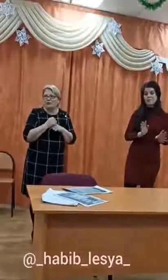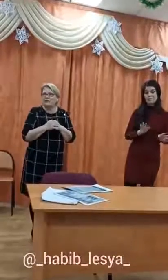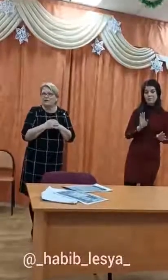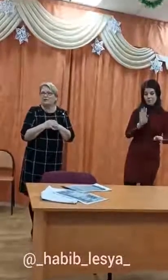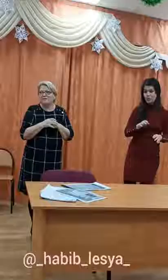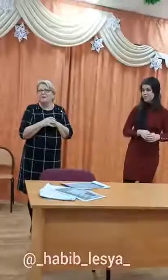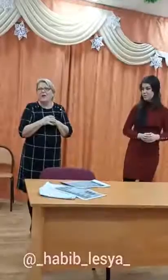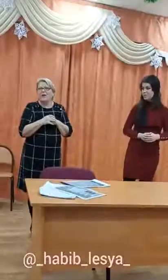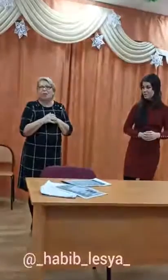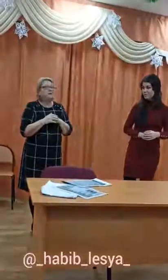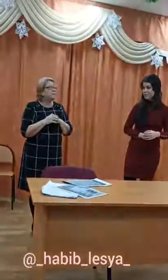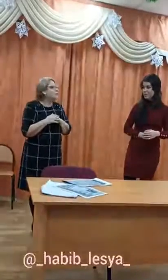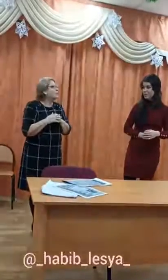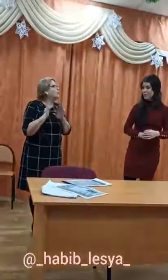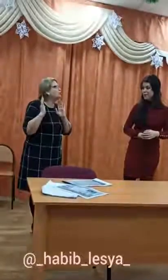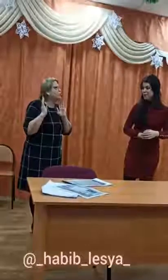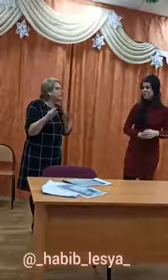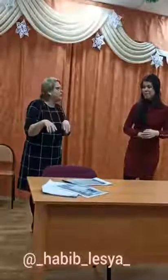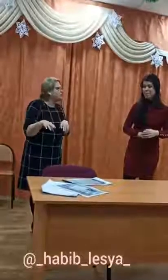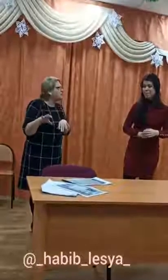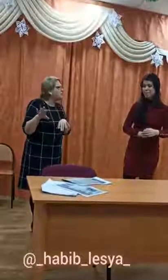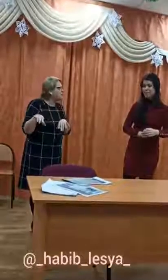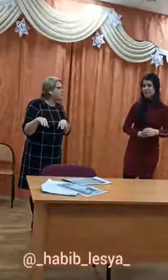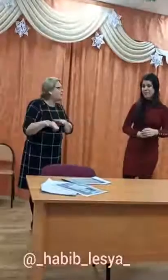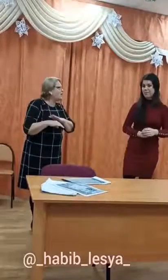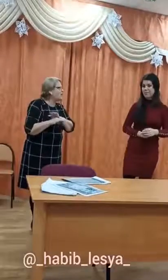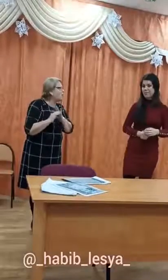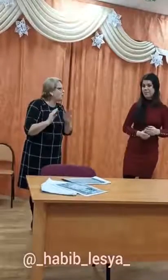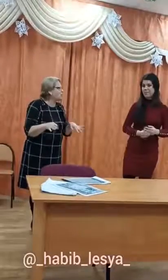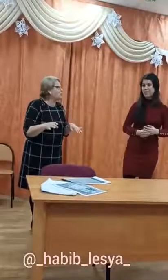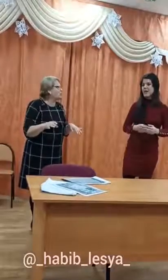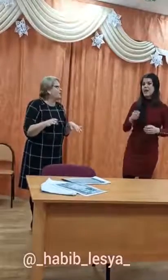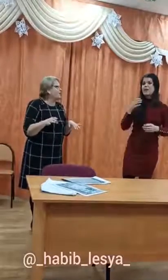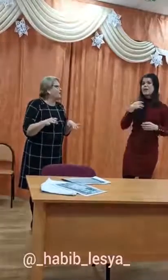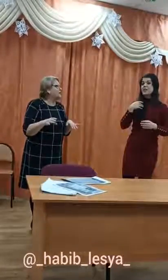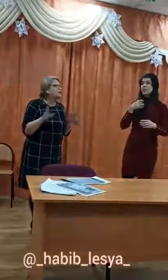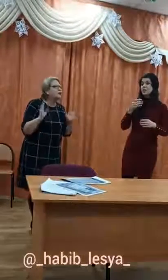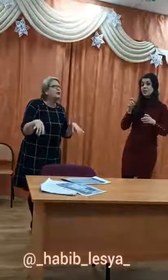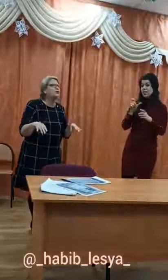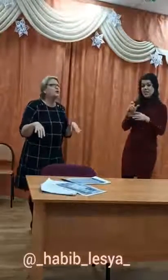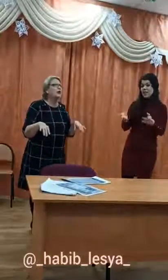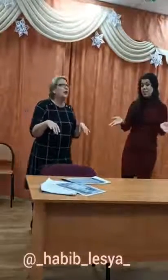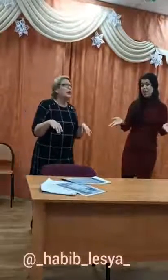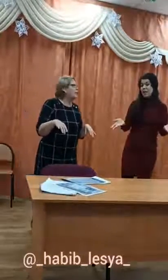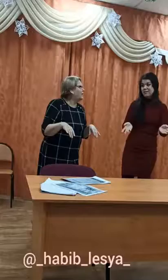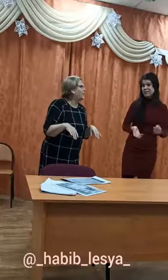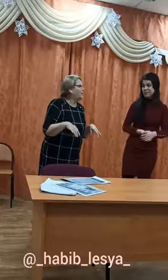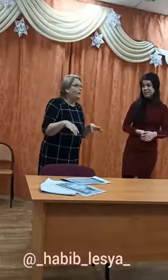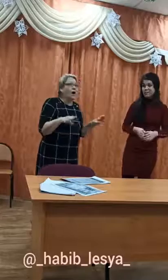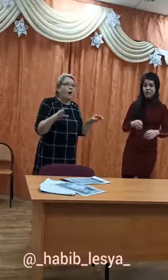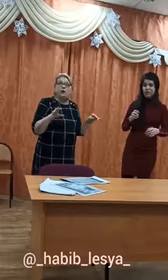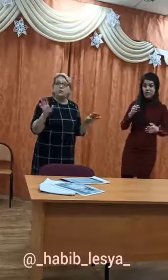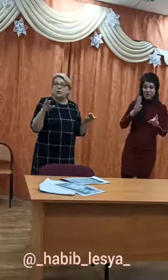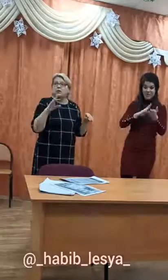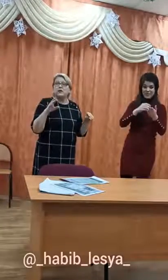работа. У нас тоже, как в Минске, так работают. И слышащие обманывают. Уже 9